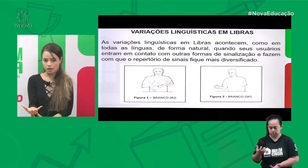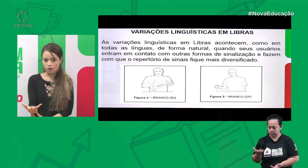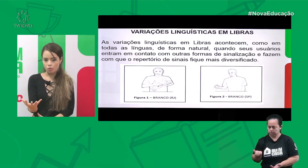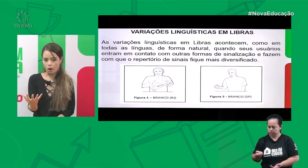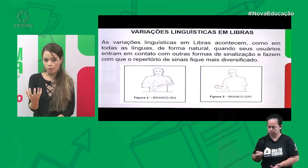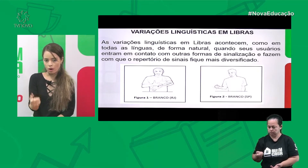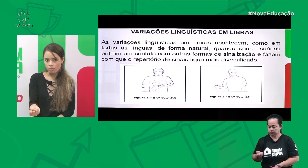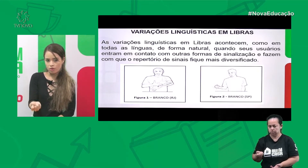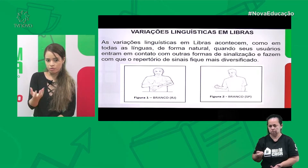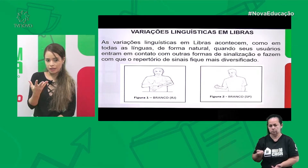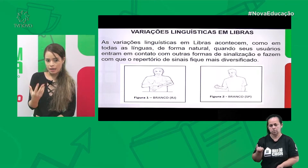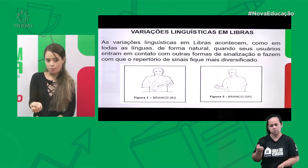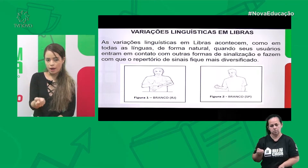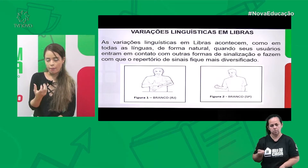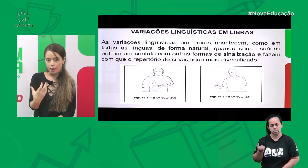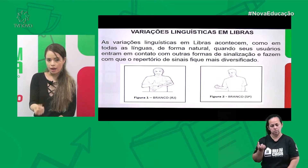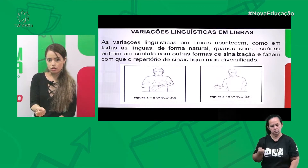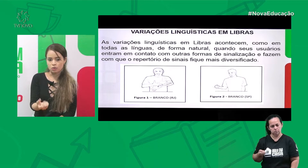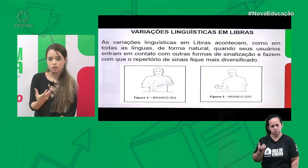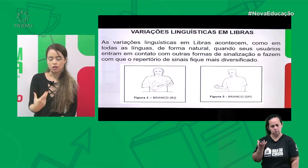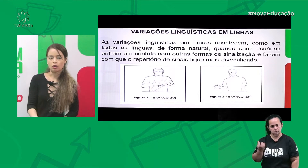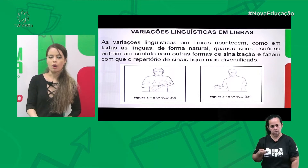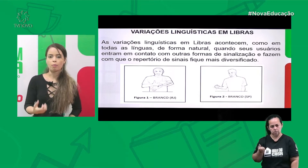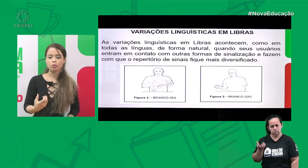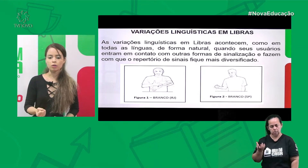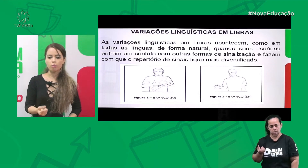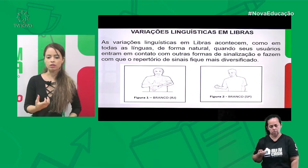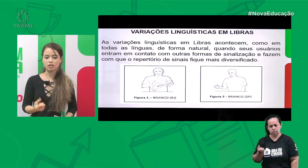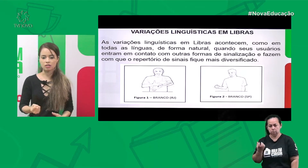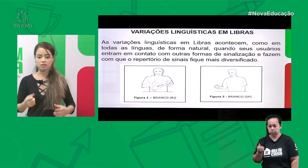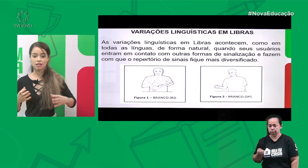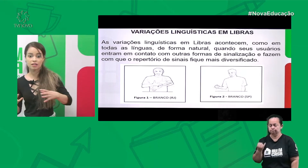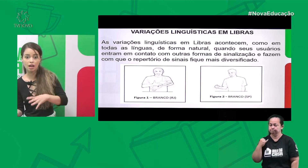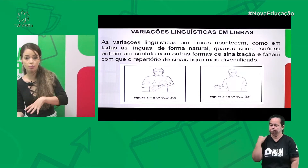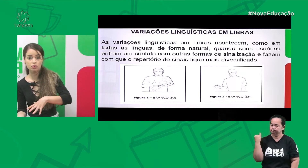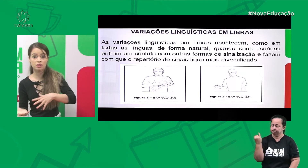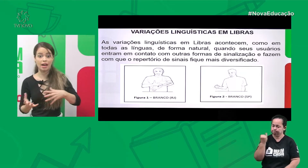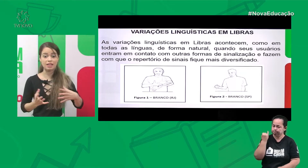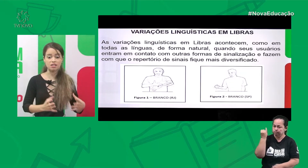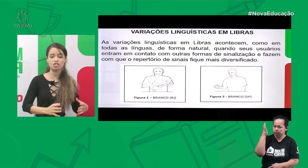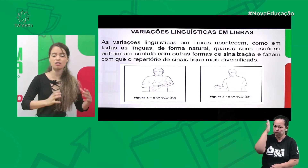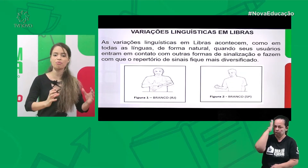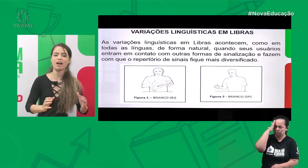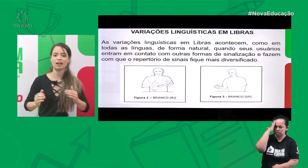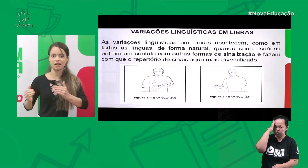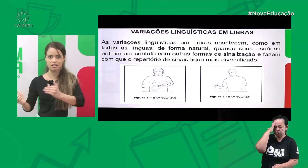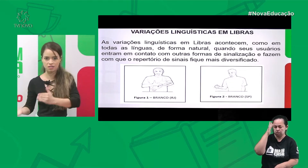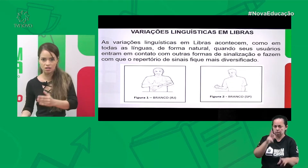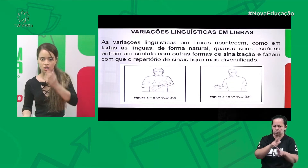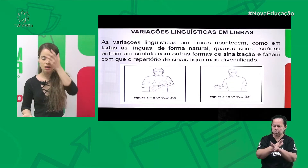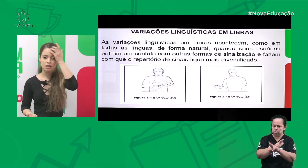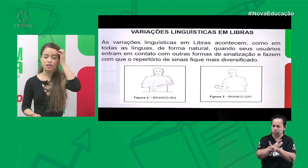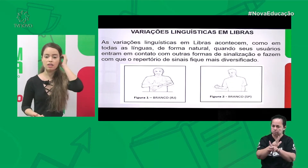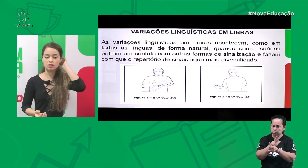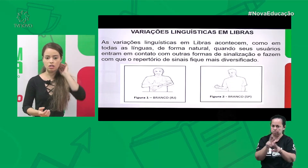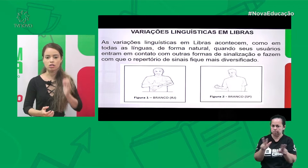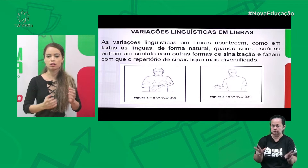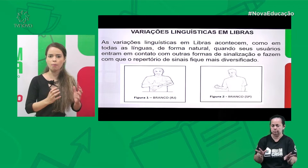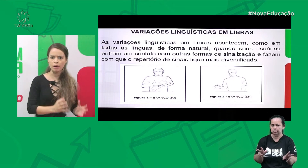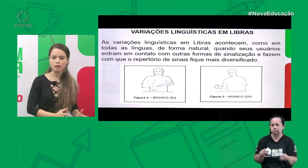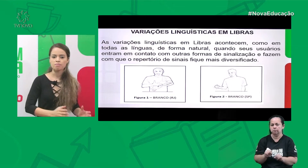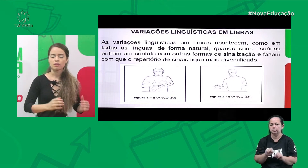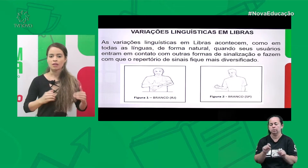estar com a mão virada para baixo. Então é muito importante entendermos essas diferenças que